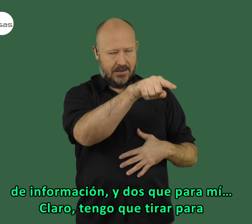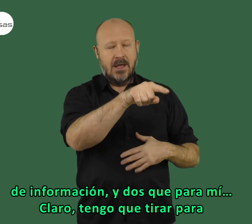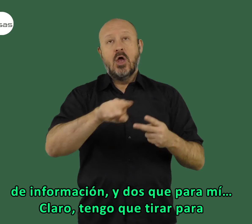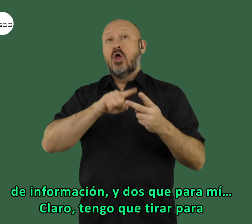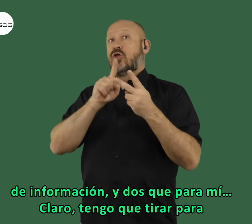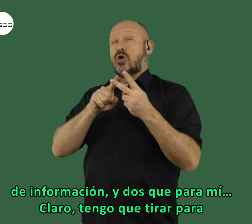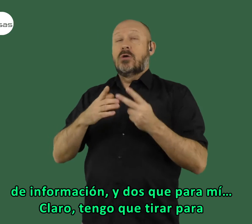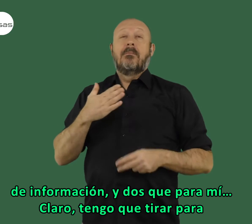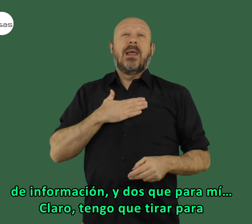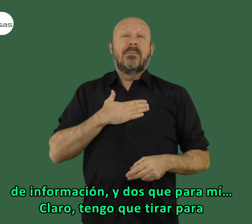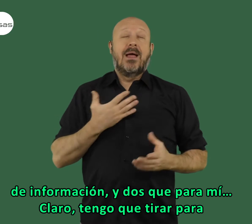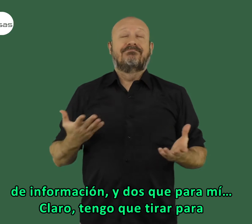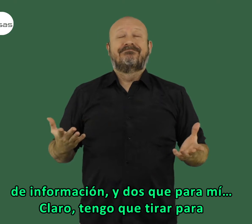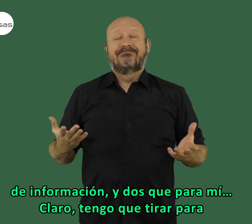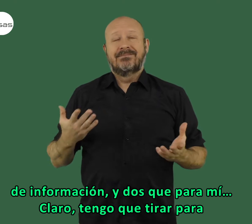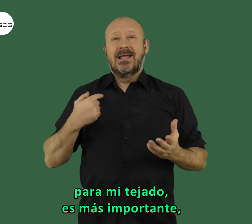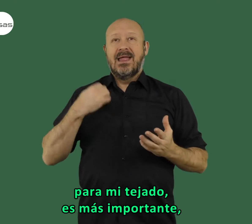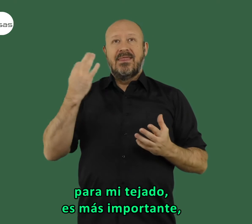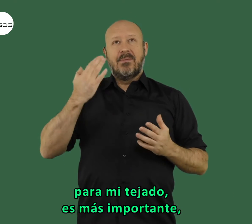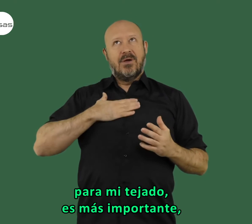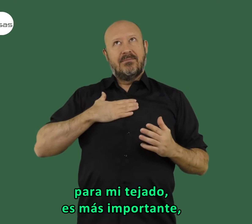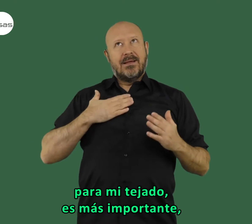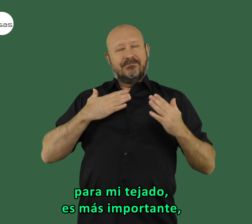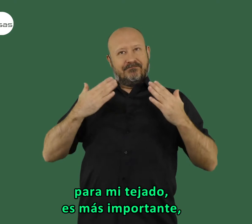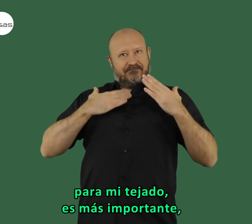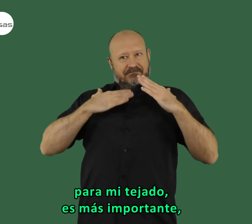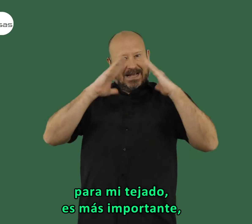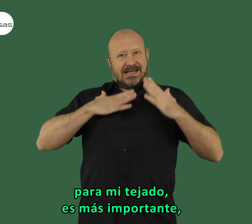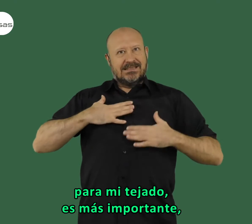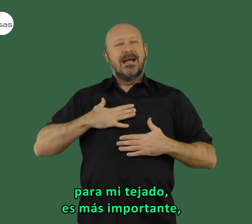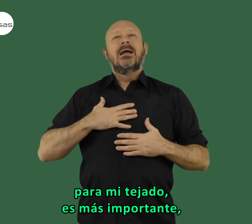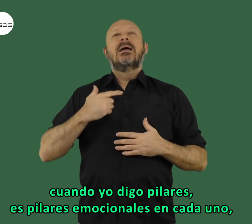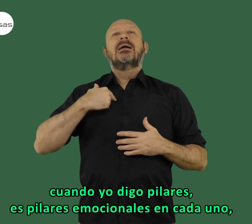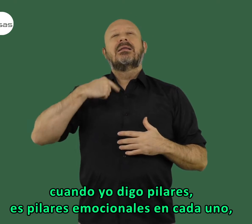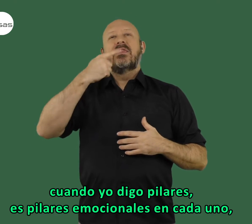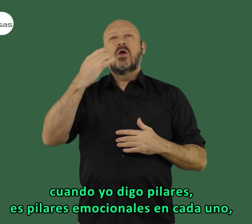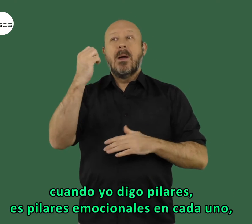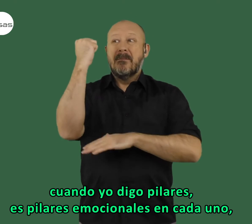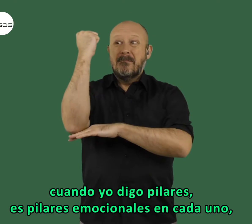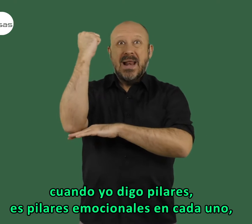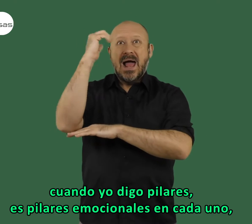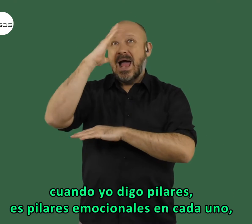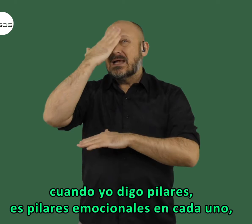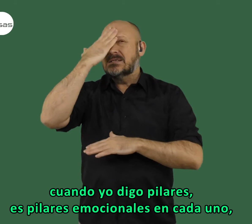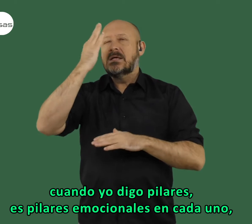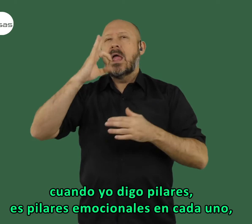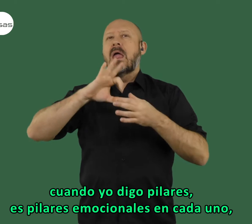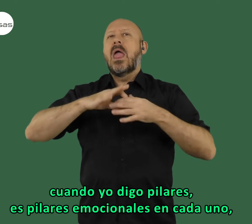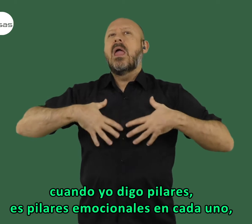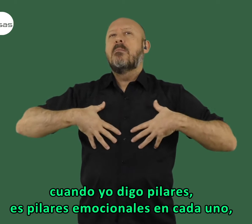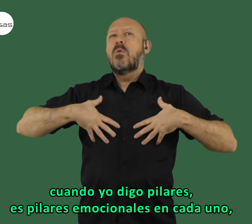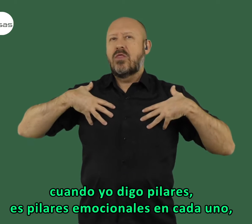Y dos, que para mí, pues claro, tengo que tirar para mi tejado, es más importante. Cuando yo digo pilares, es